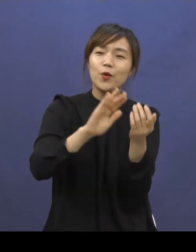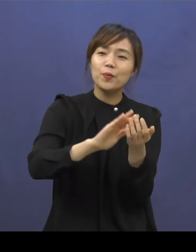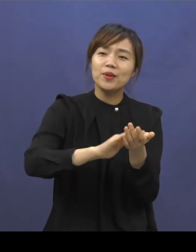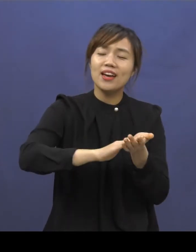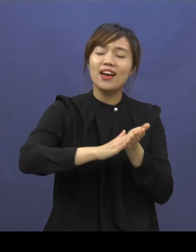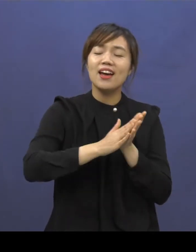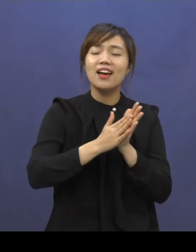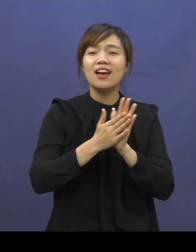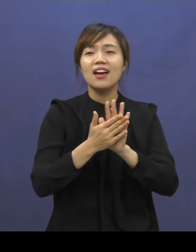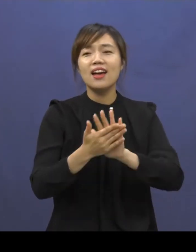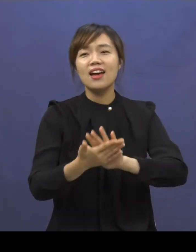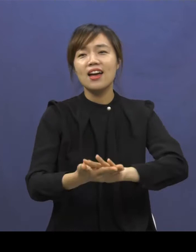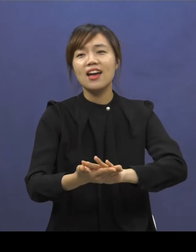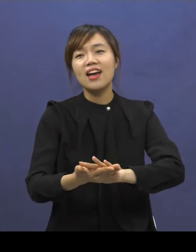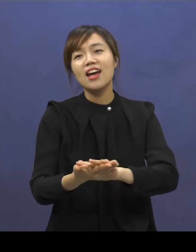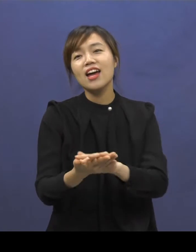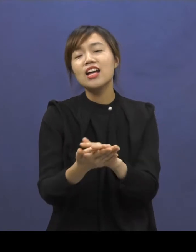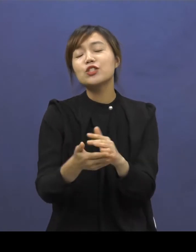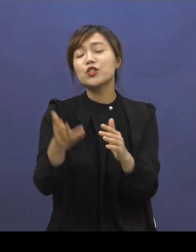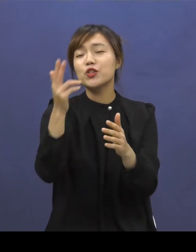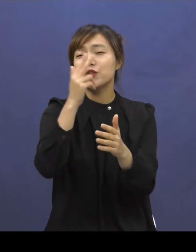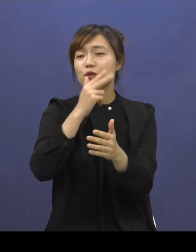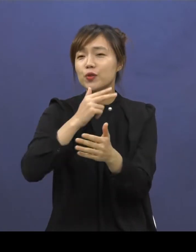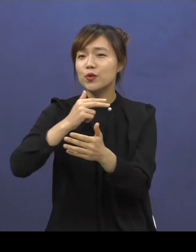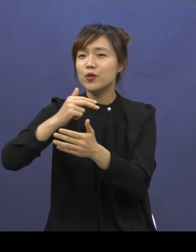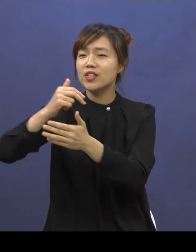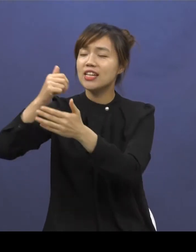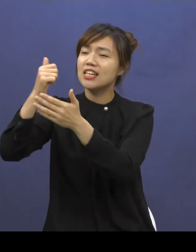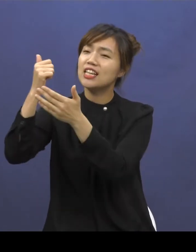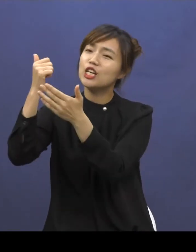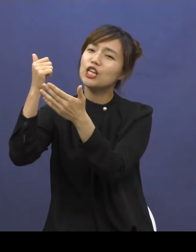새롭게 해